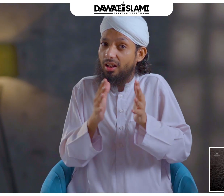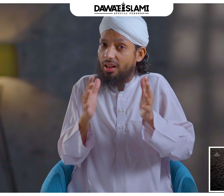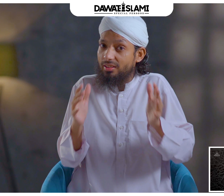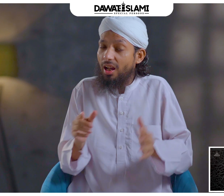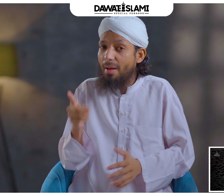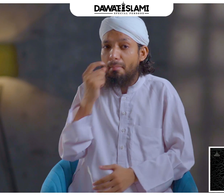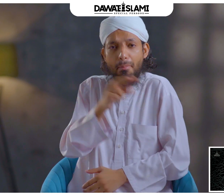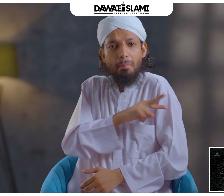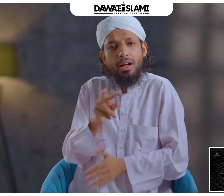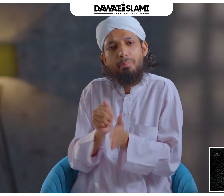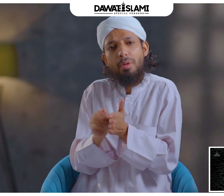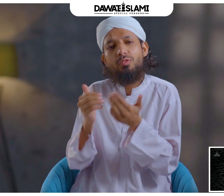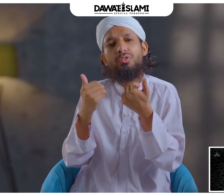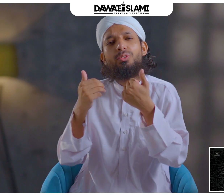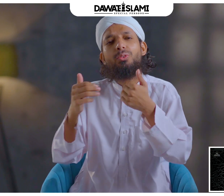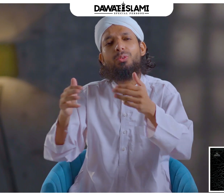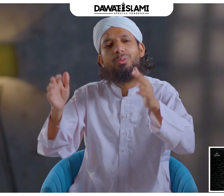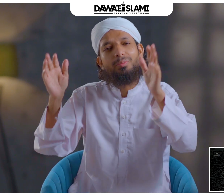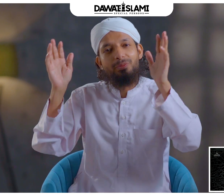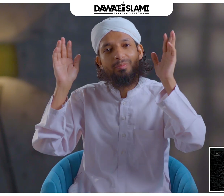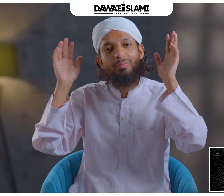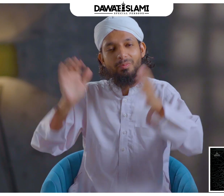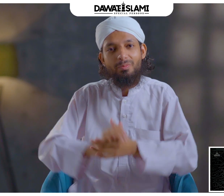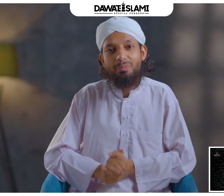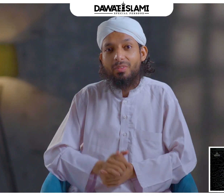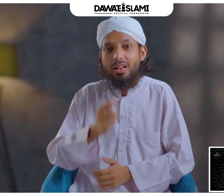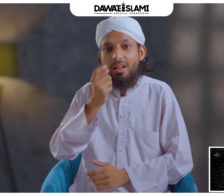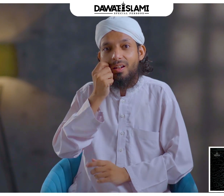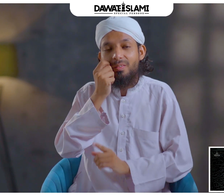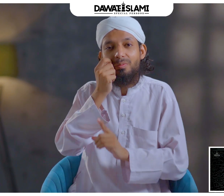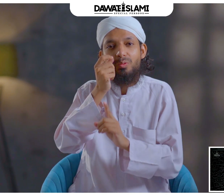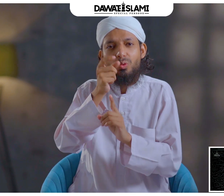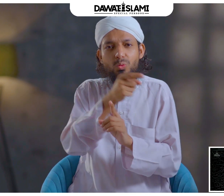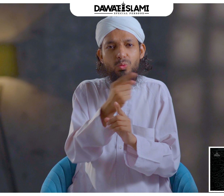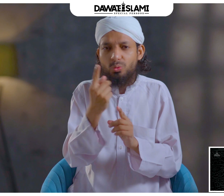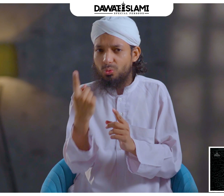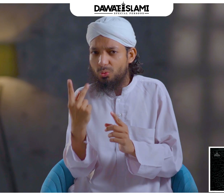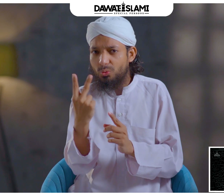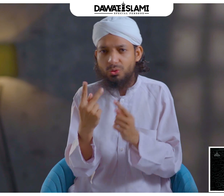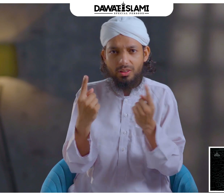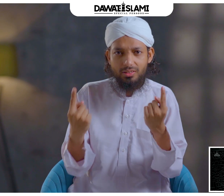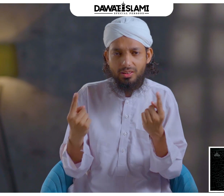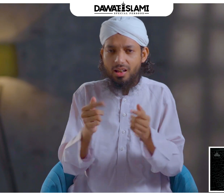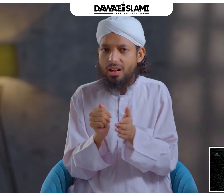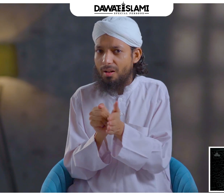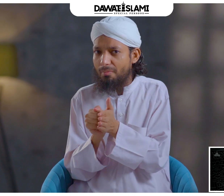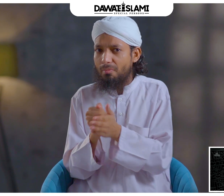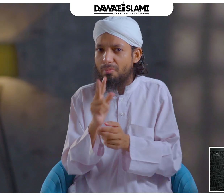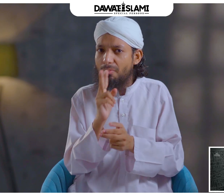امیر المومنین، گواہ رہیے کہ ہم اپنے باپ کے خون کا دعویٰ واپس لیتے ہیں اور دل کی اتھا گہرائی سے